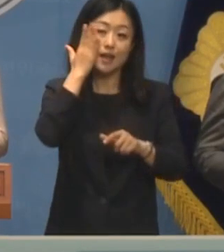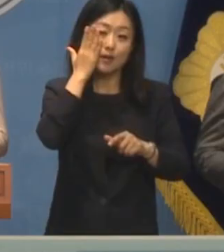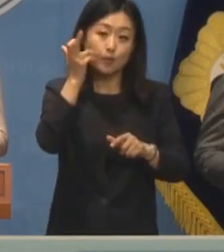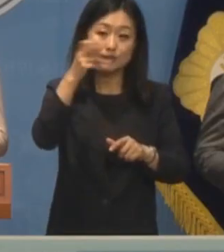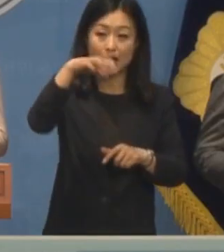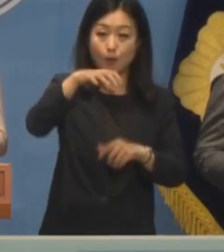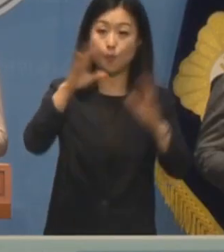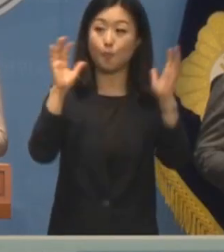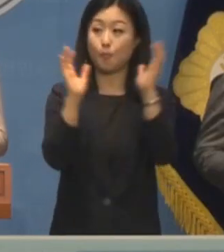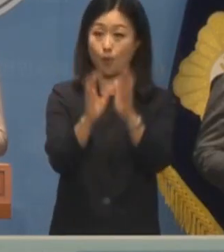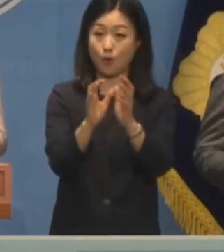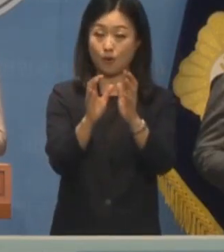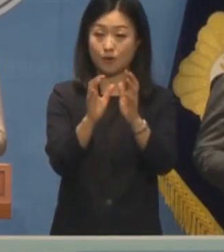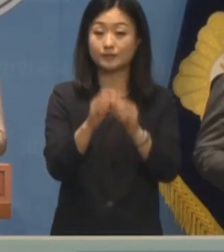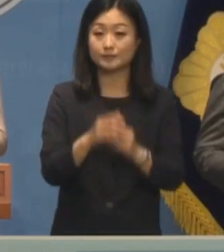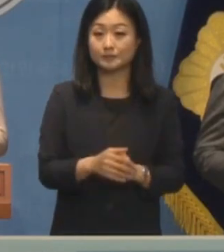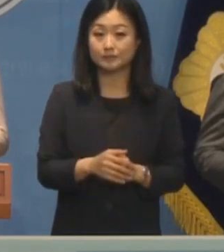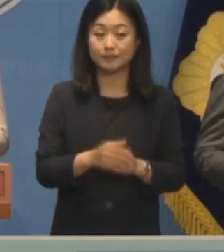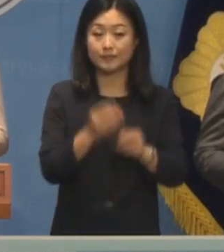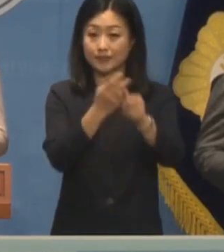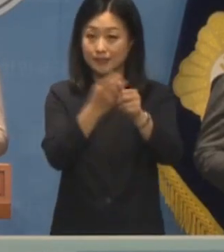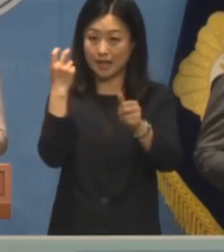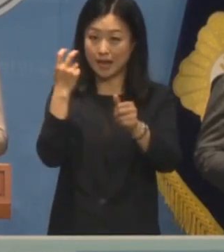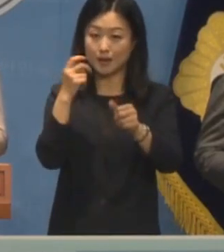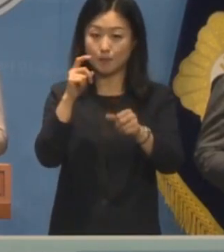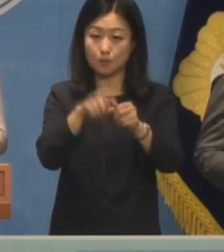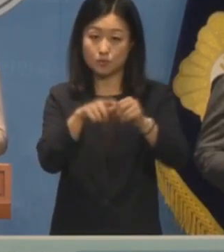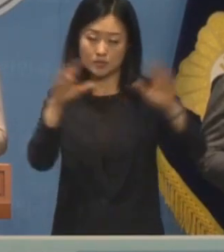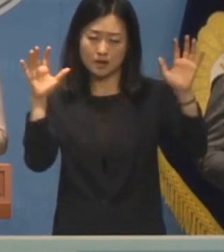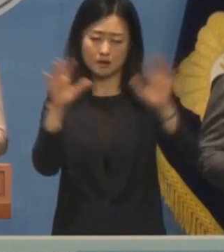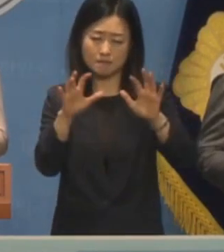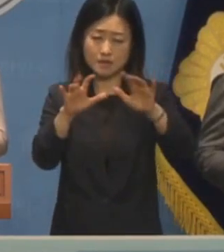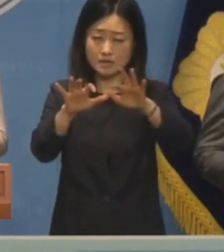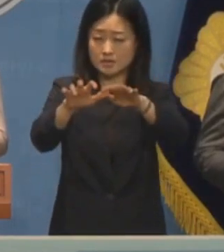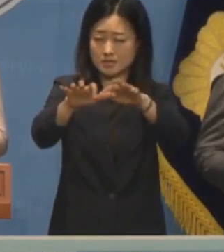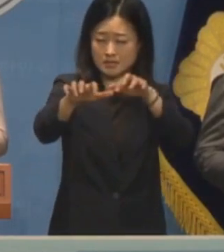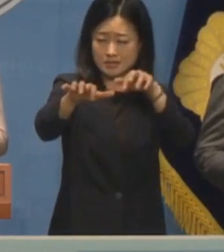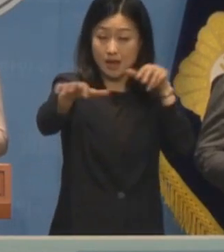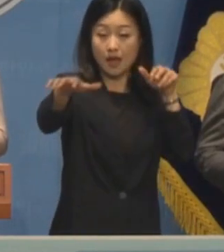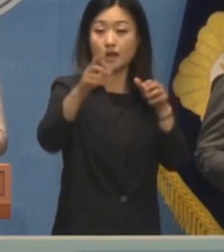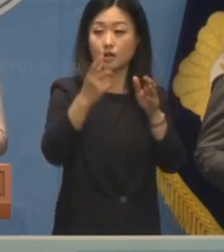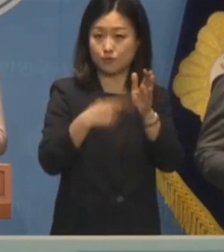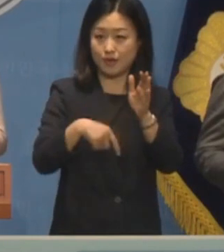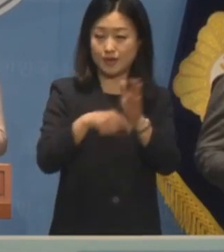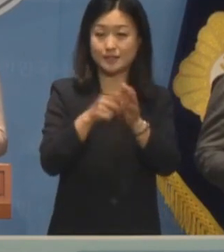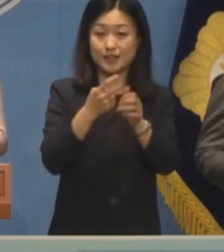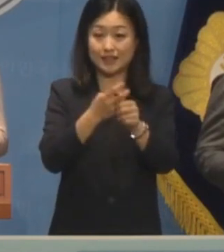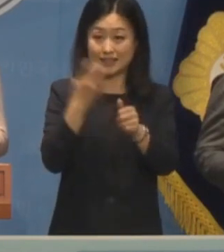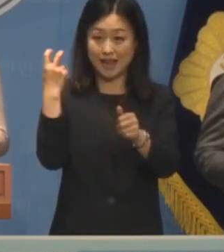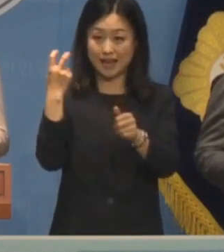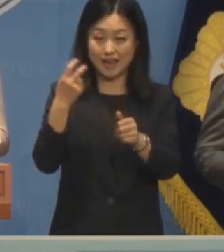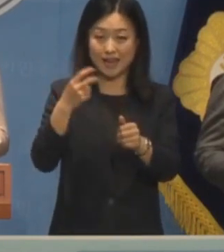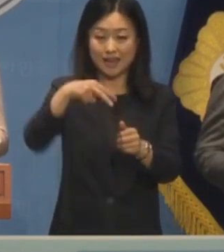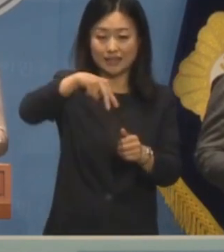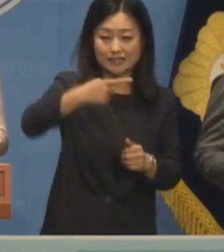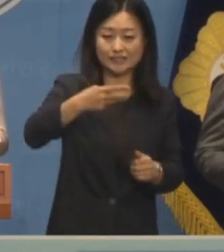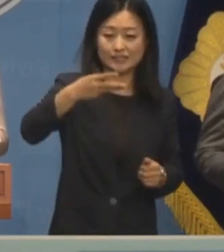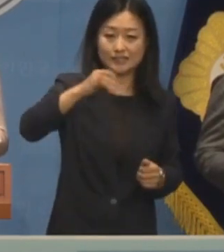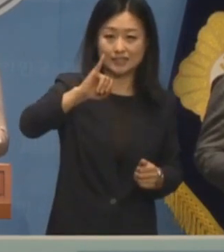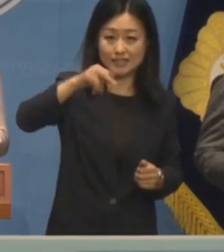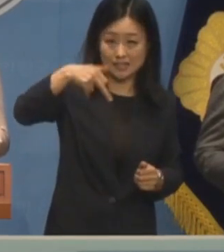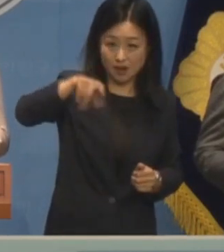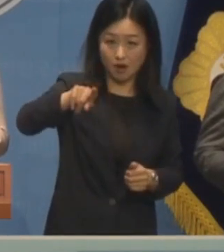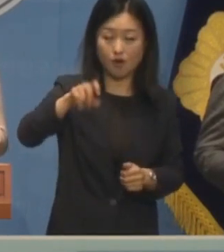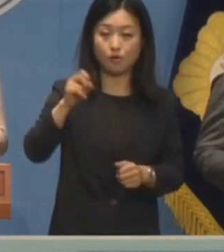촛불을 비롯하여 전국이 탄핵으로 물결치게 만들기 위해 탄핵 스티커 행동, 탄핵 현수막